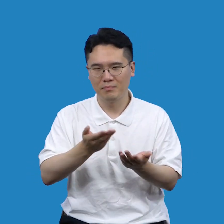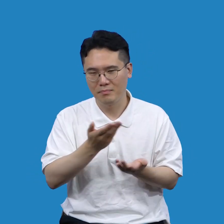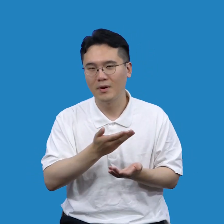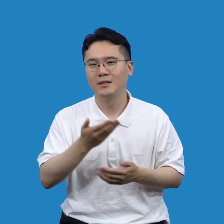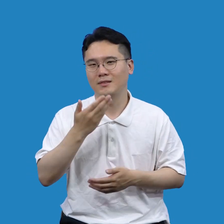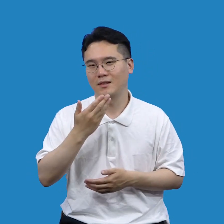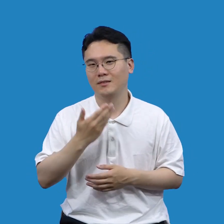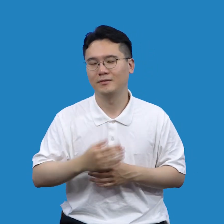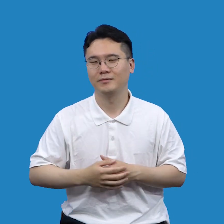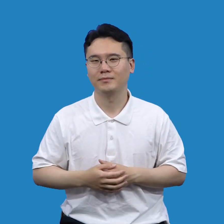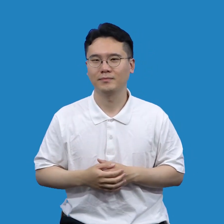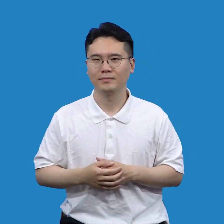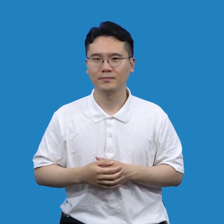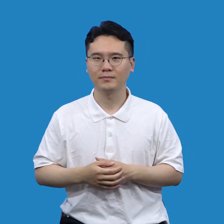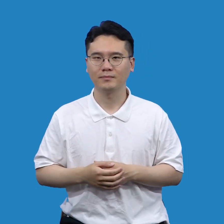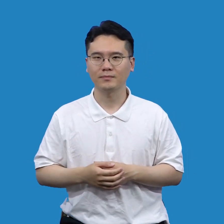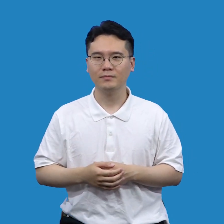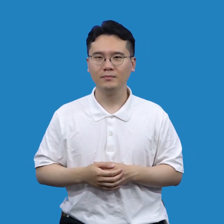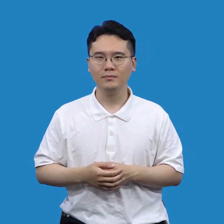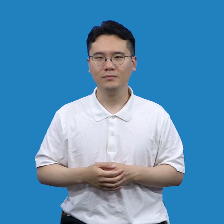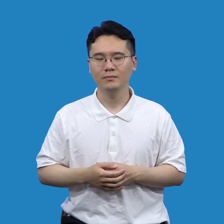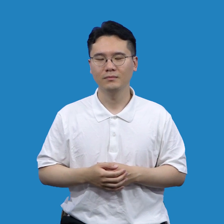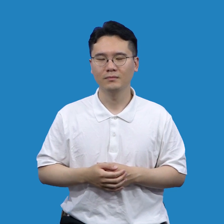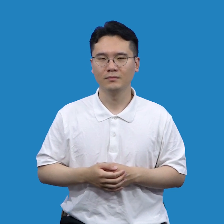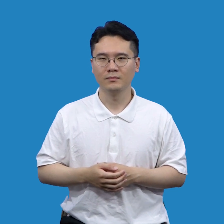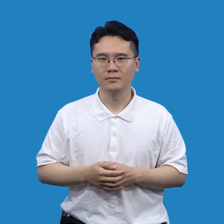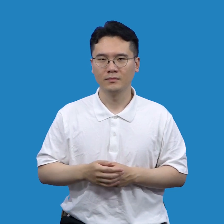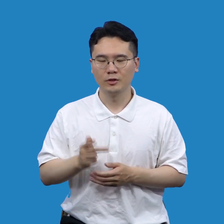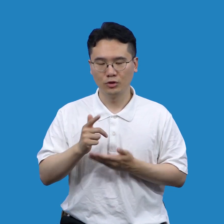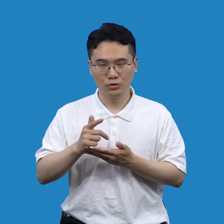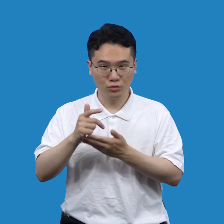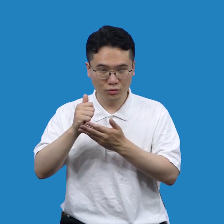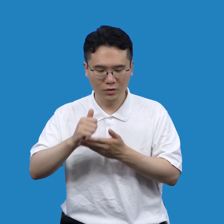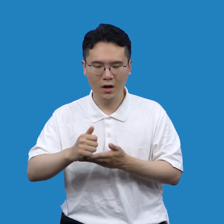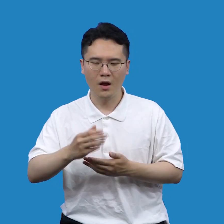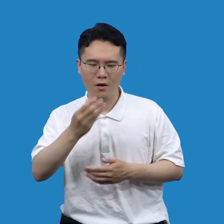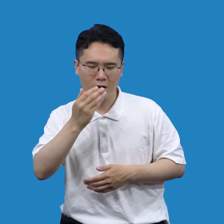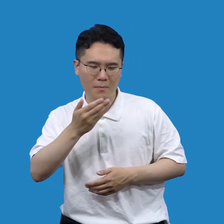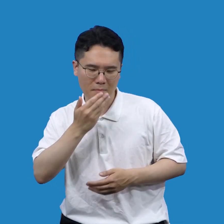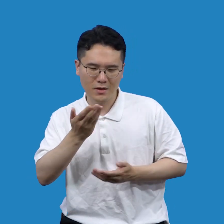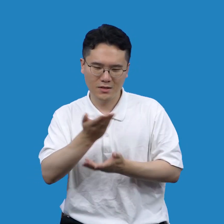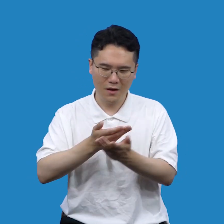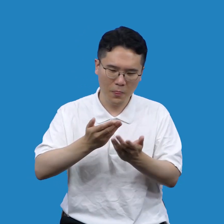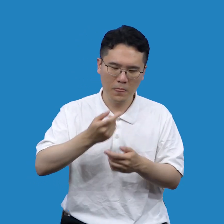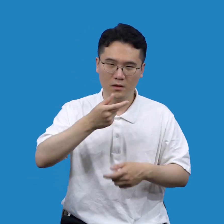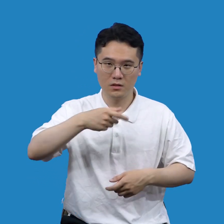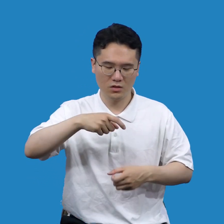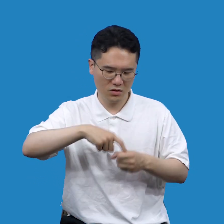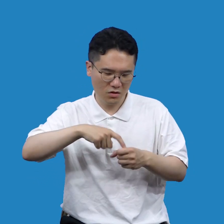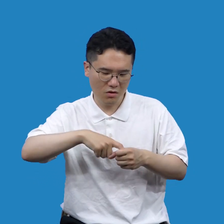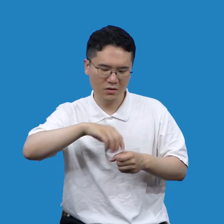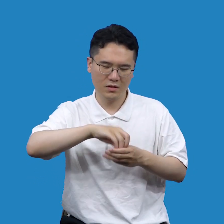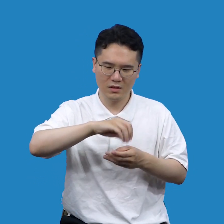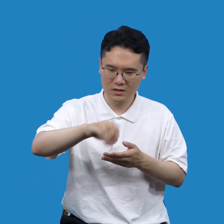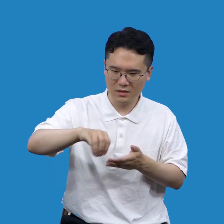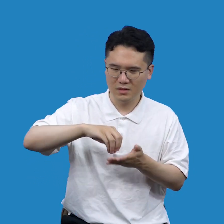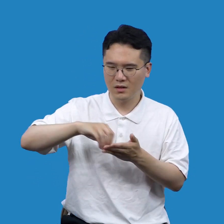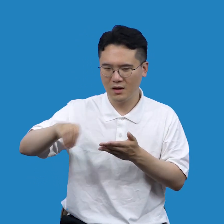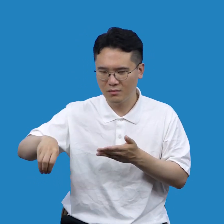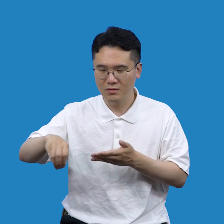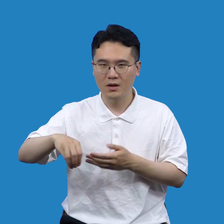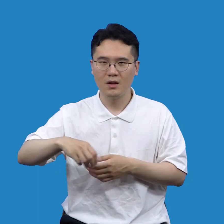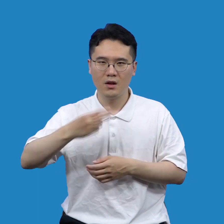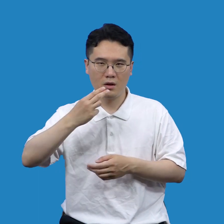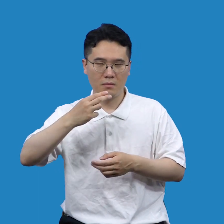로드 서퍼. 그 주의 만찬을 할 때마다, 떡을 뗄 때마다, 포도주의 잔을